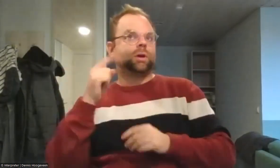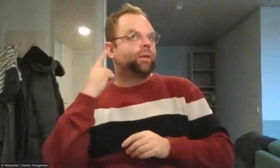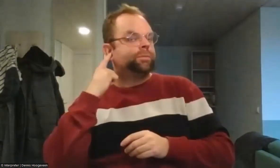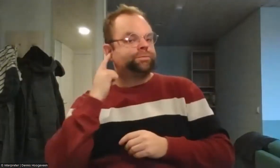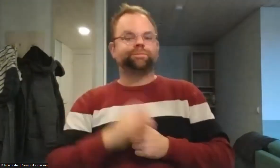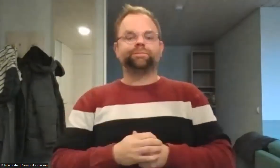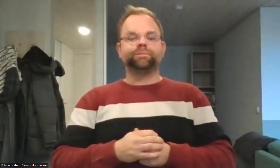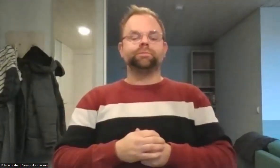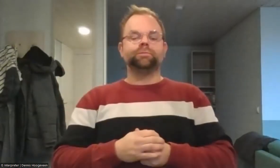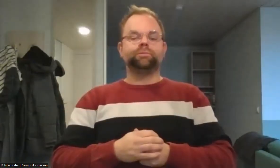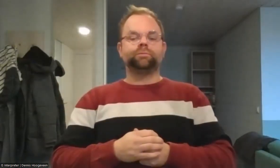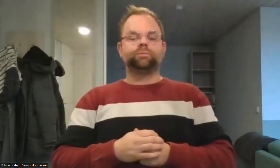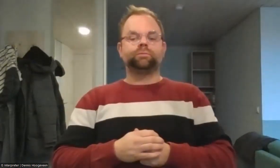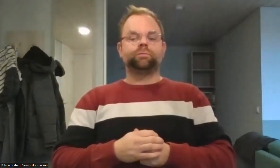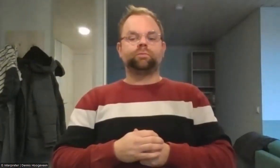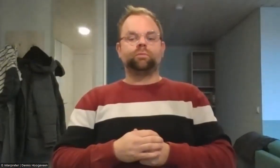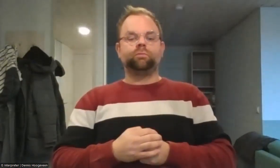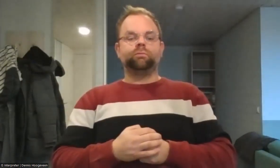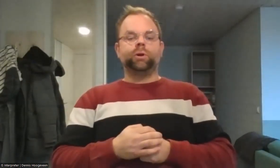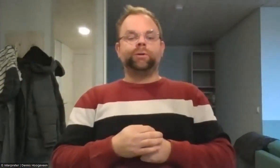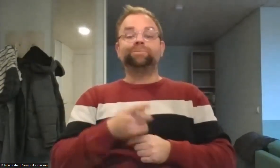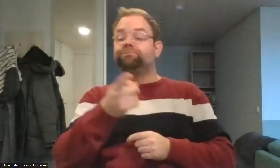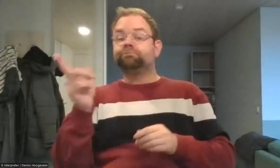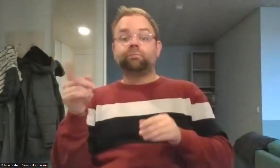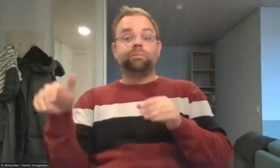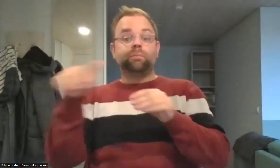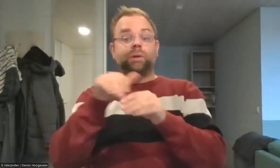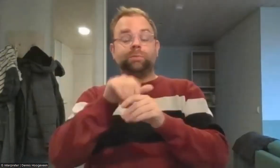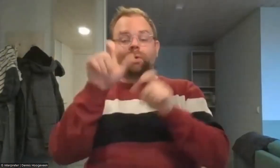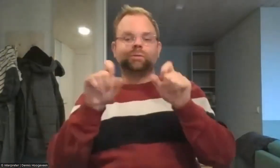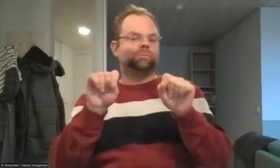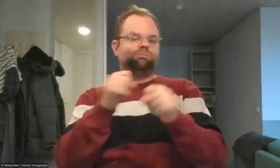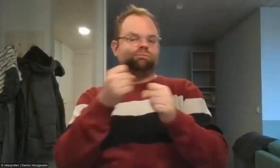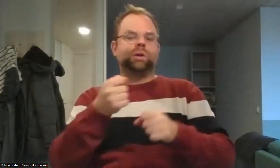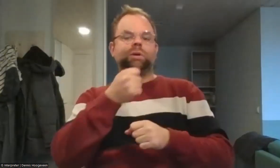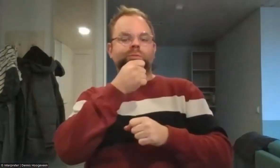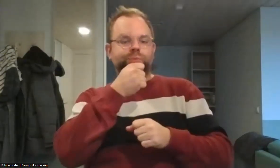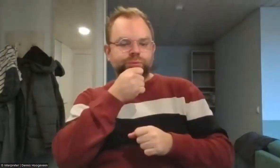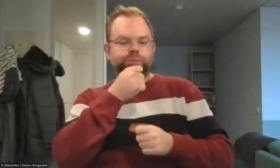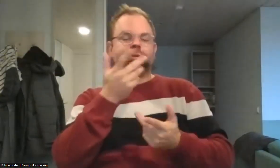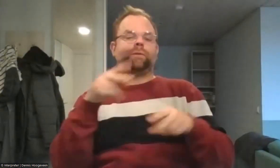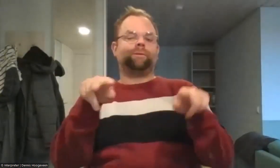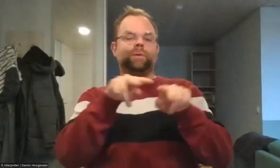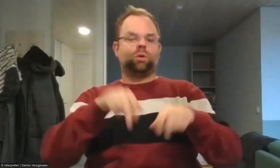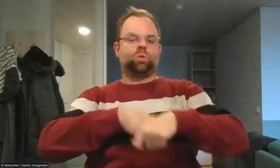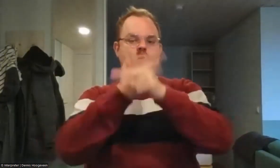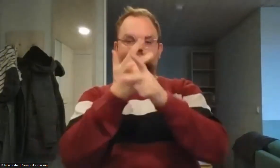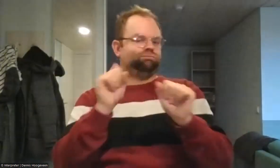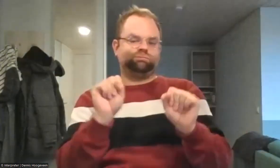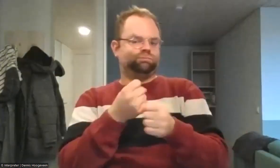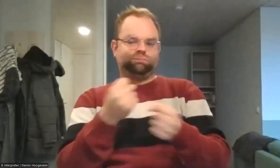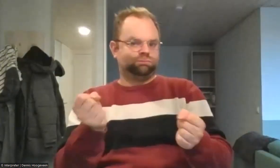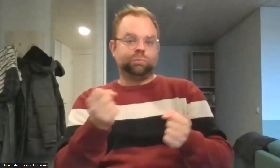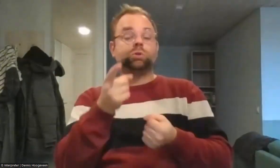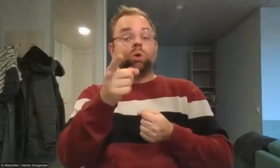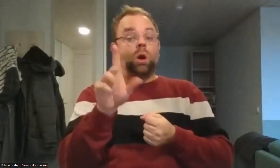pas l'option d'ouvrir leur microphone et vidéo. Si vous avez des questions, s'il vous plaît, laissez-les dans